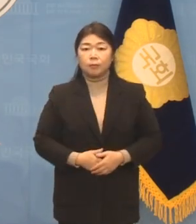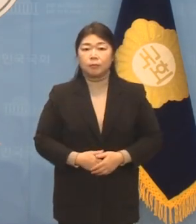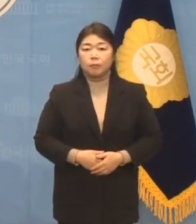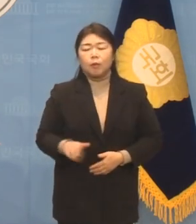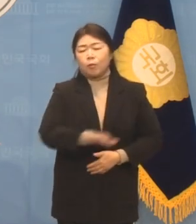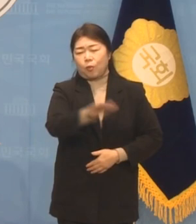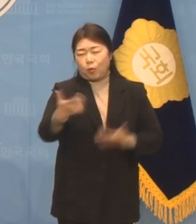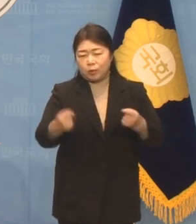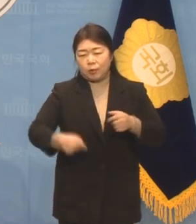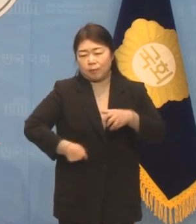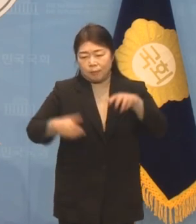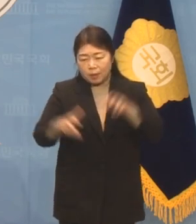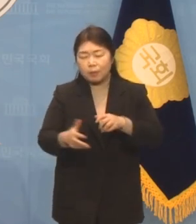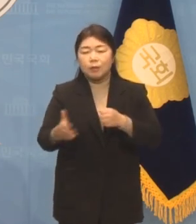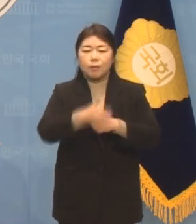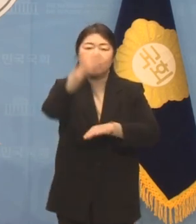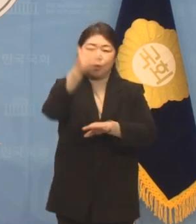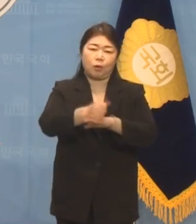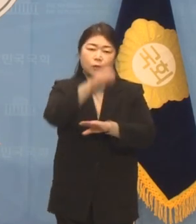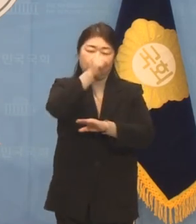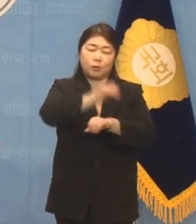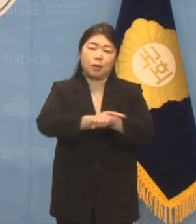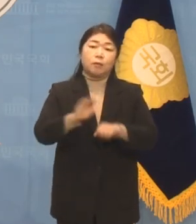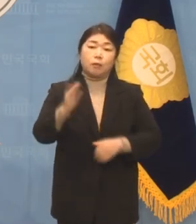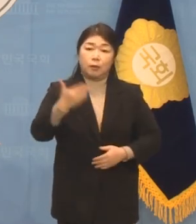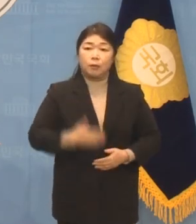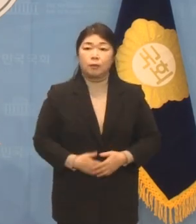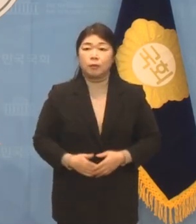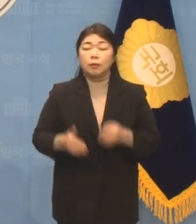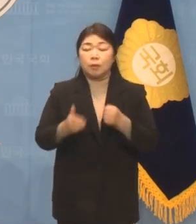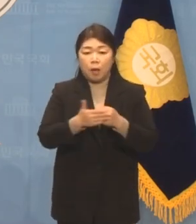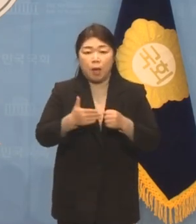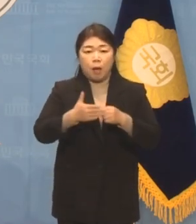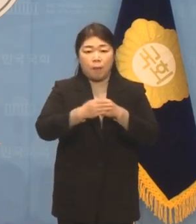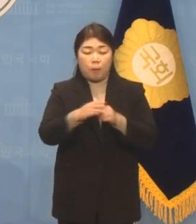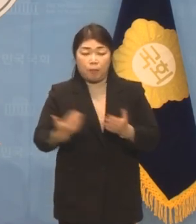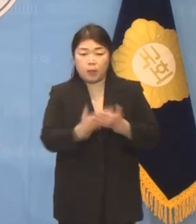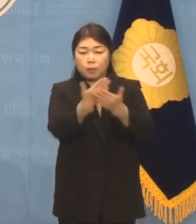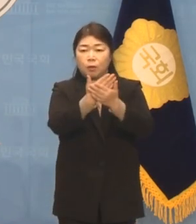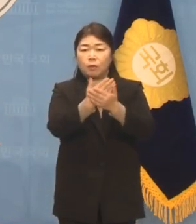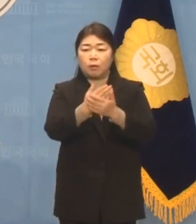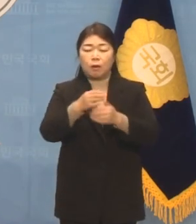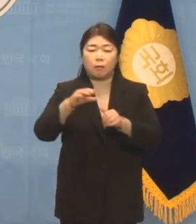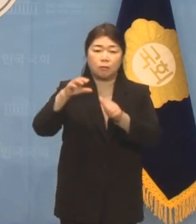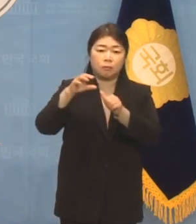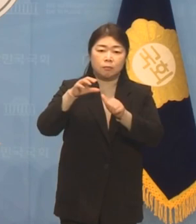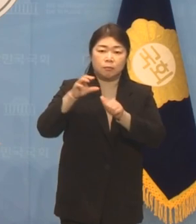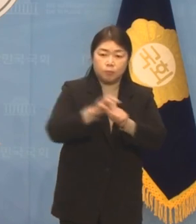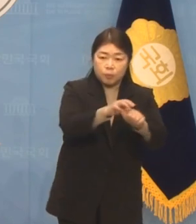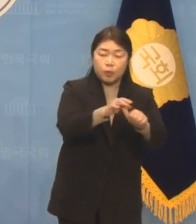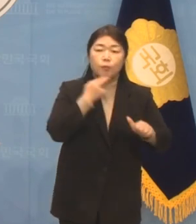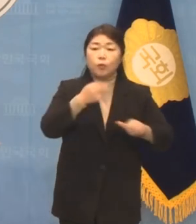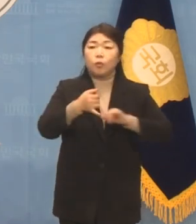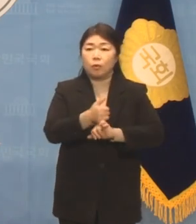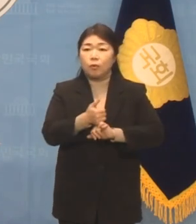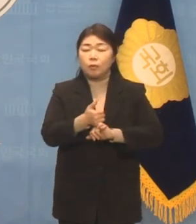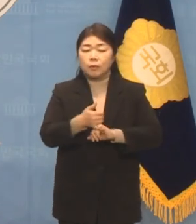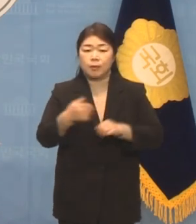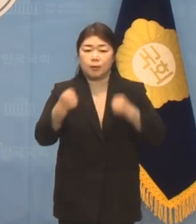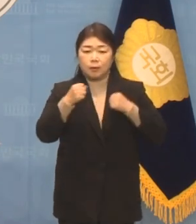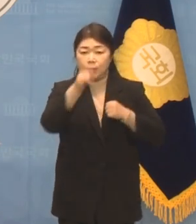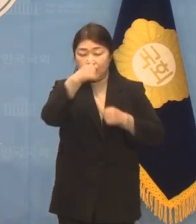성과입니다. 마포 발전이 멈춰서지 않도록 힘 있는 큰일꾼 노웅래에게 다시 한번